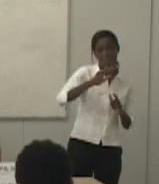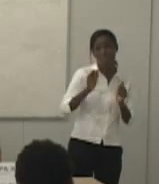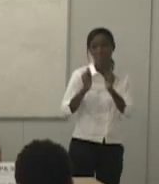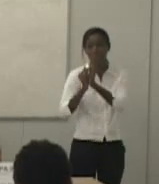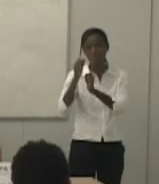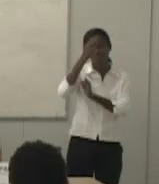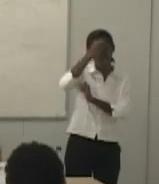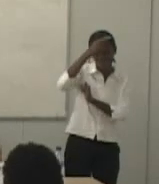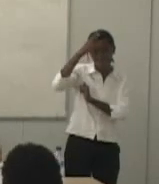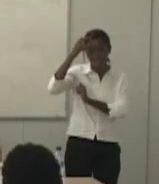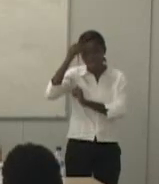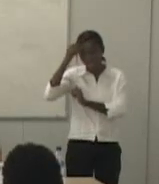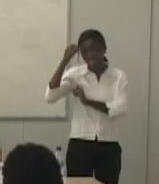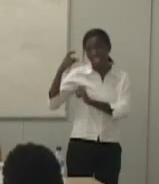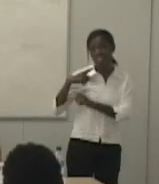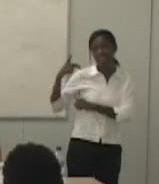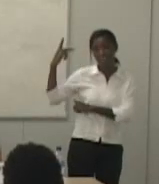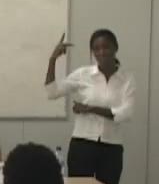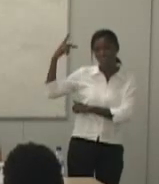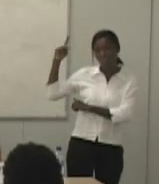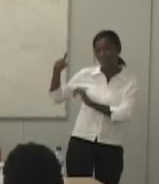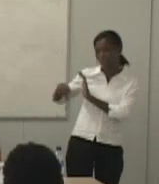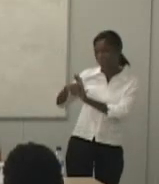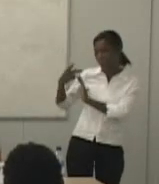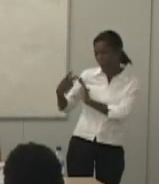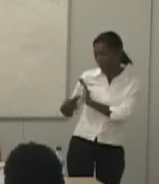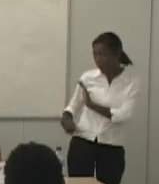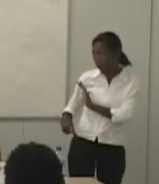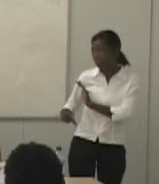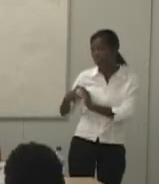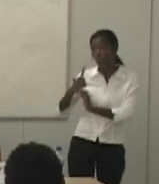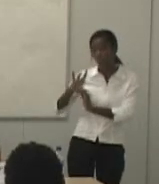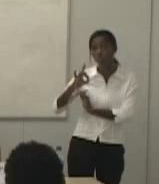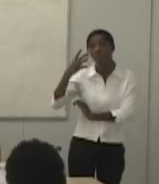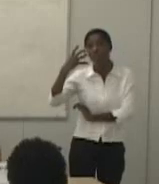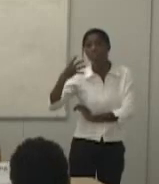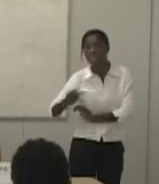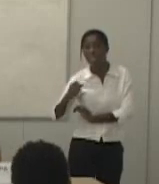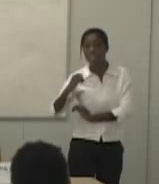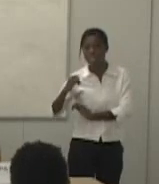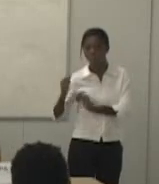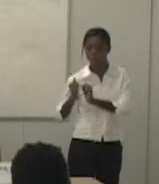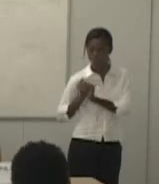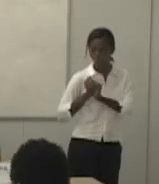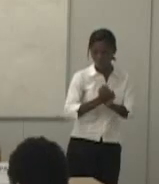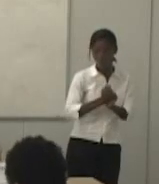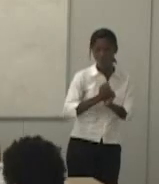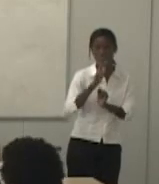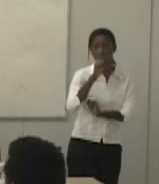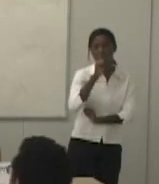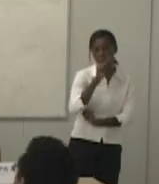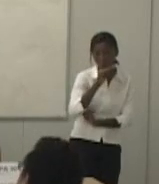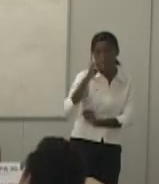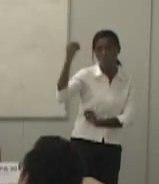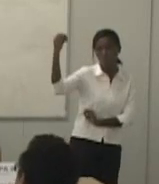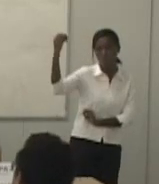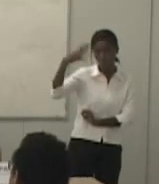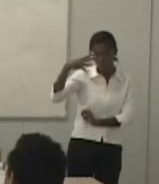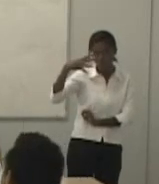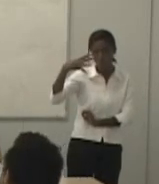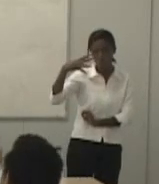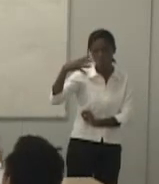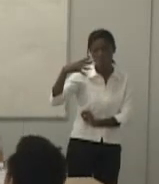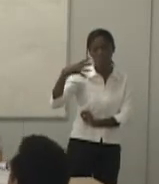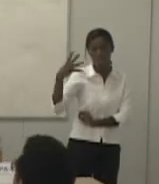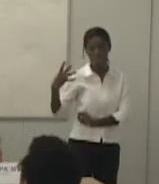a gente só aceitaria essa sessão se viesse com as instal AES de água e luz junto e o acesso feito